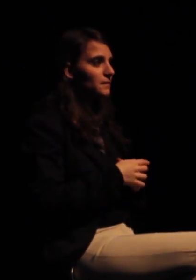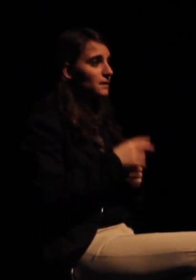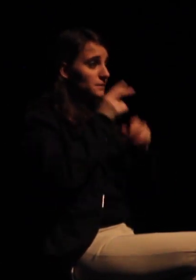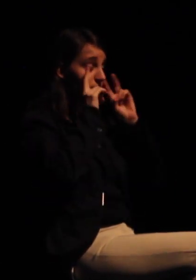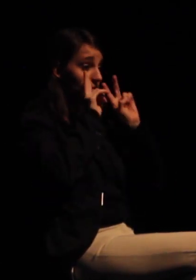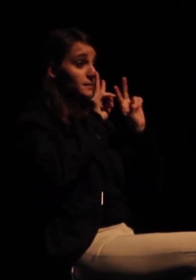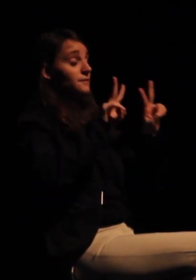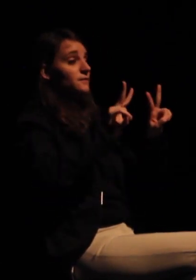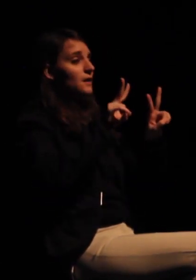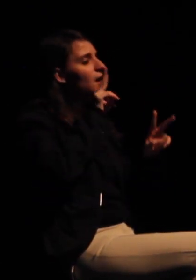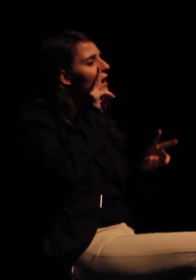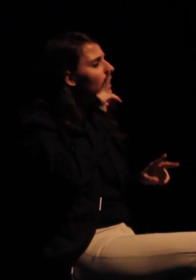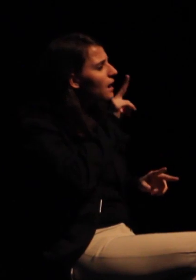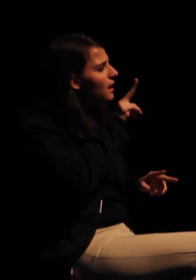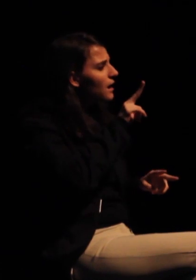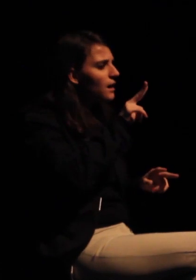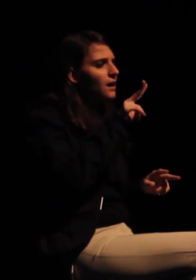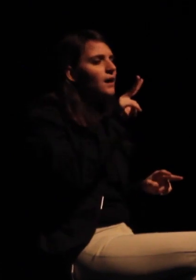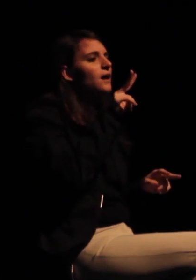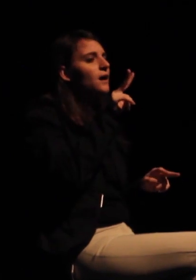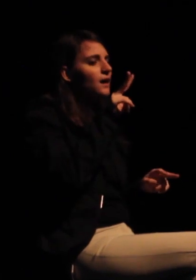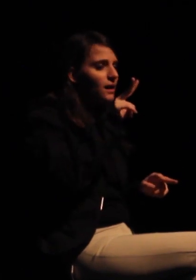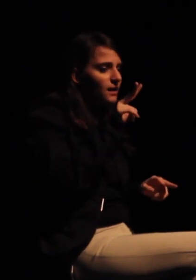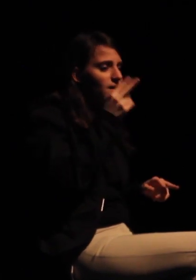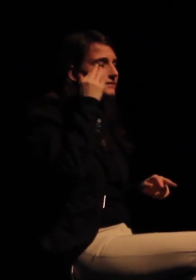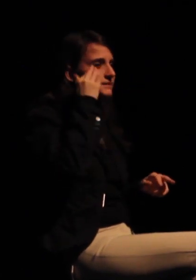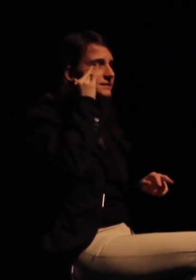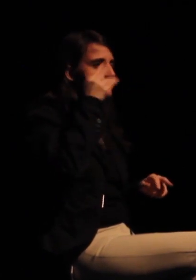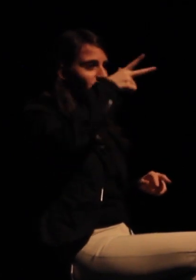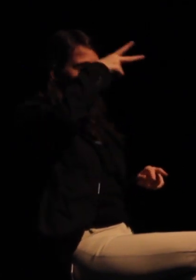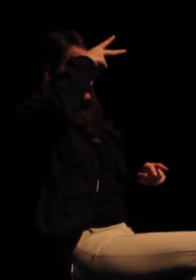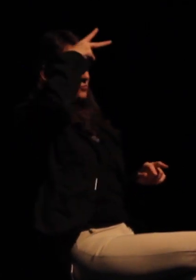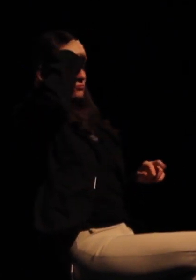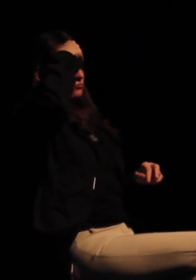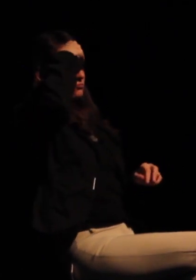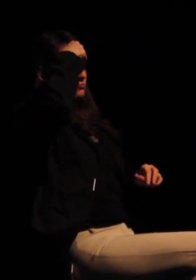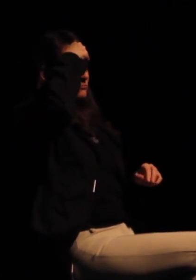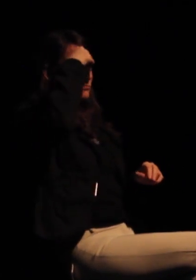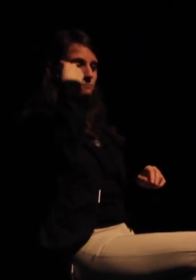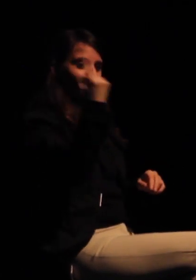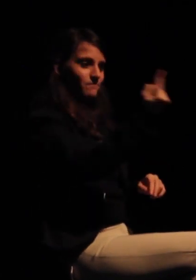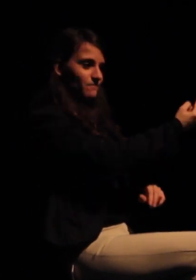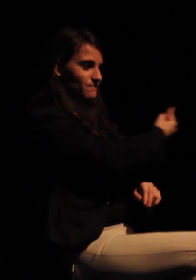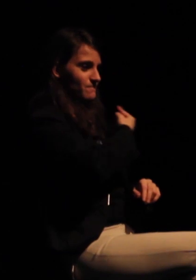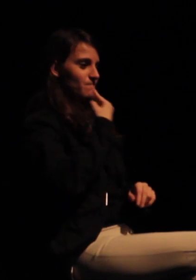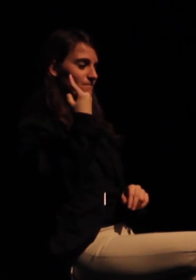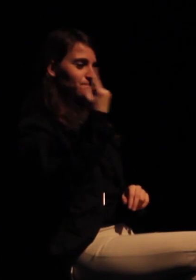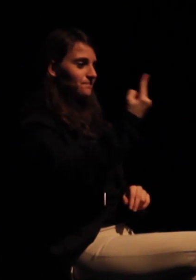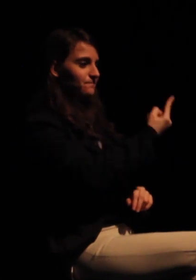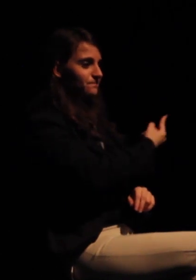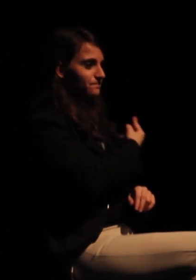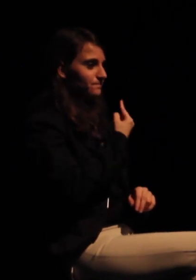olhar, é observar, é capturar as coisas que estão se passando em volta. O